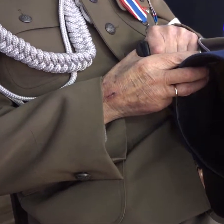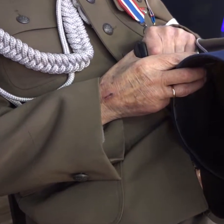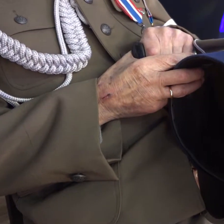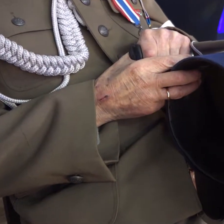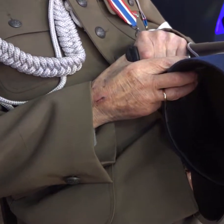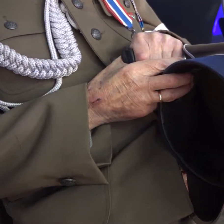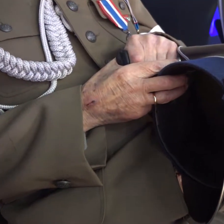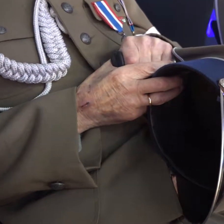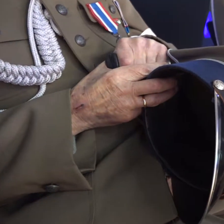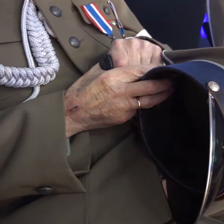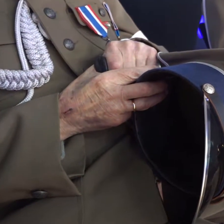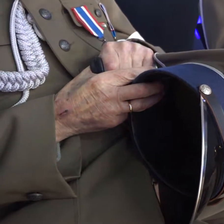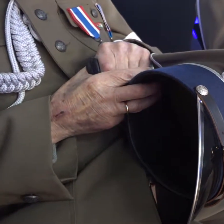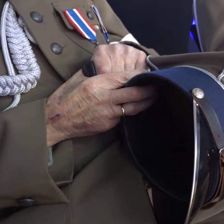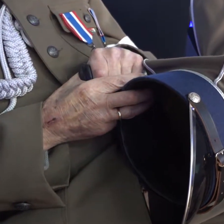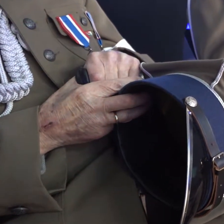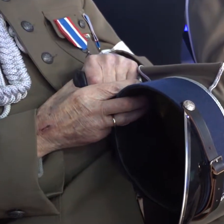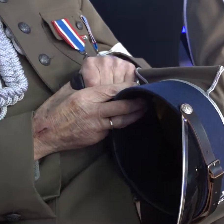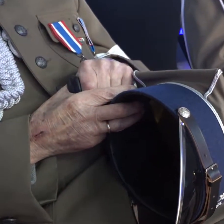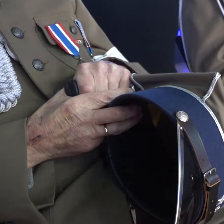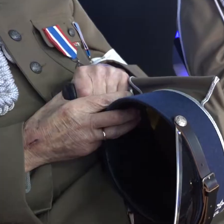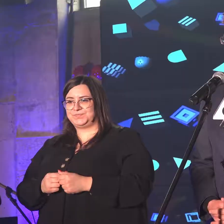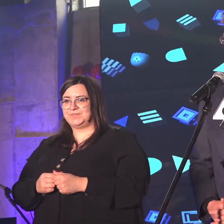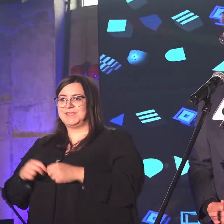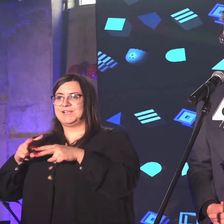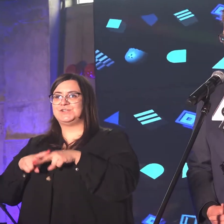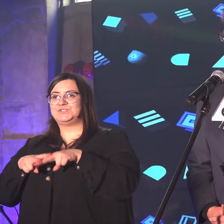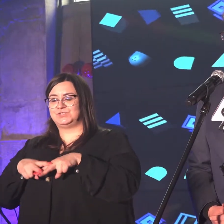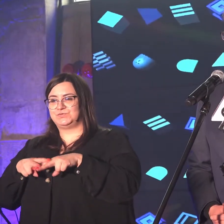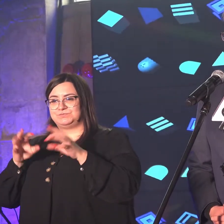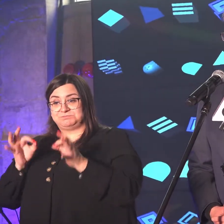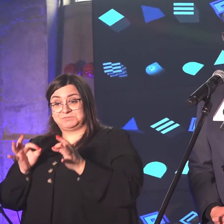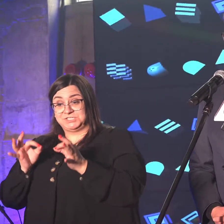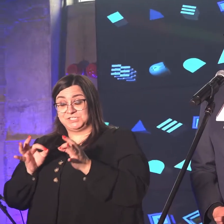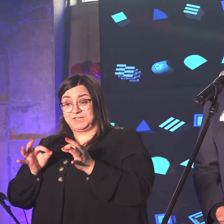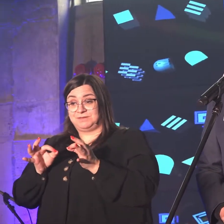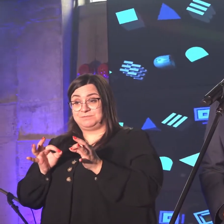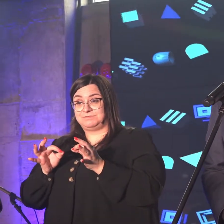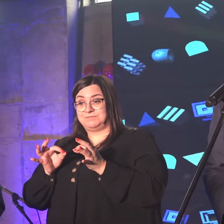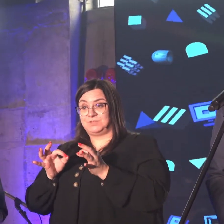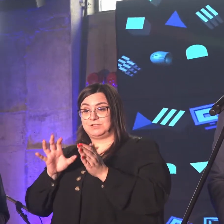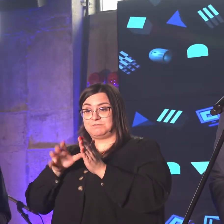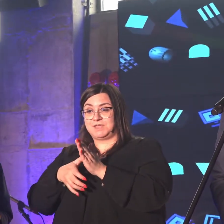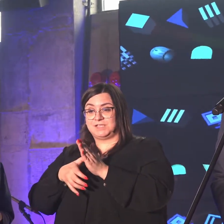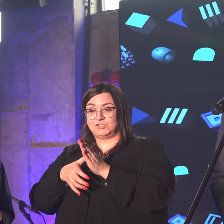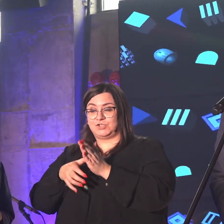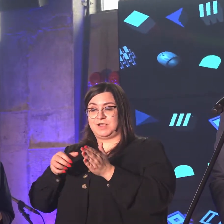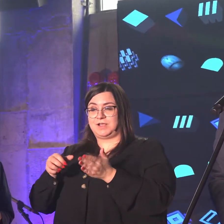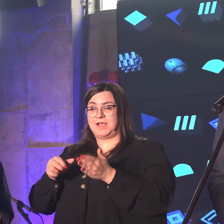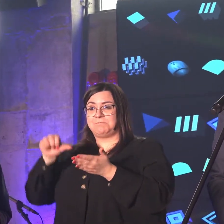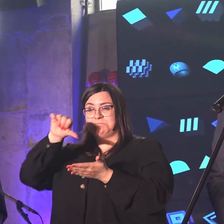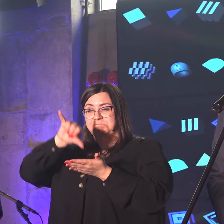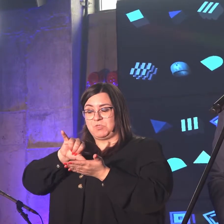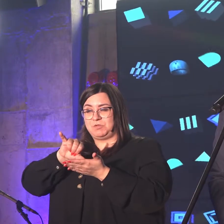historię, ale także budują właśnie atrakcyjność regionu. Rzeszów już dziś pełni rolę biznesowej stolicy naszego